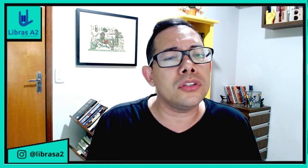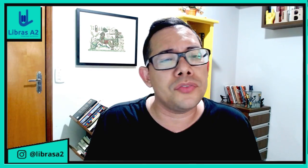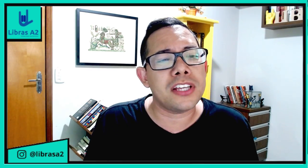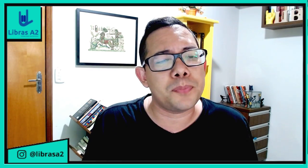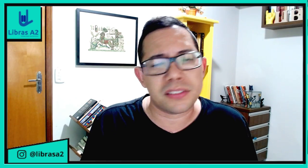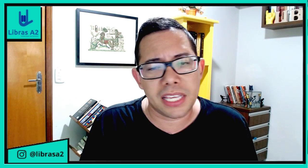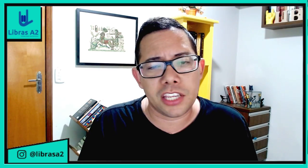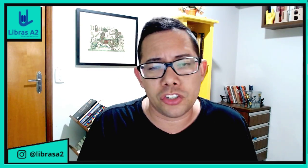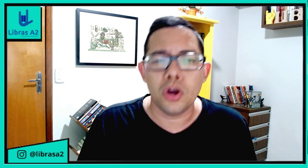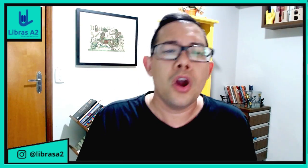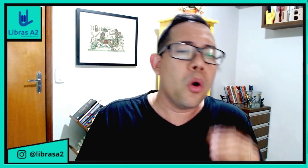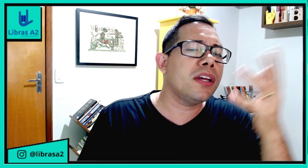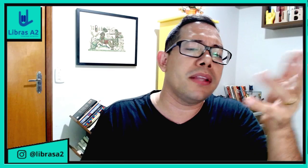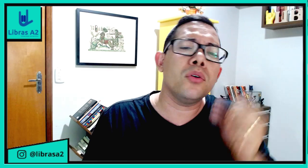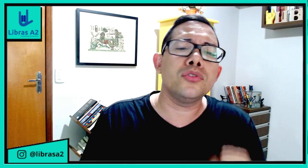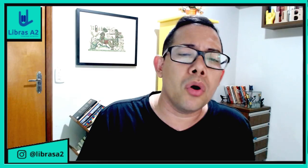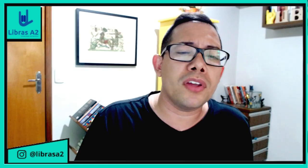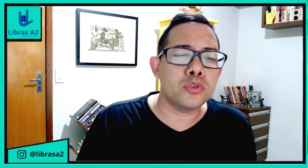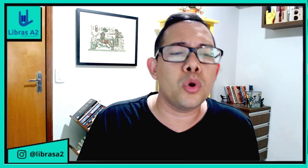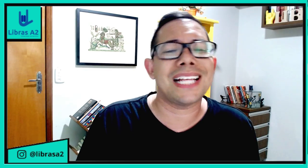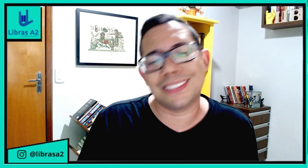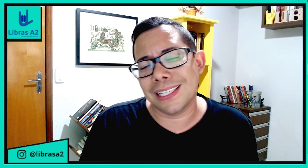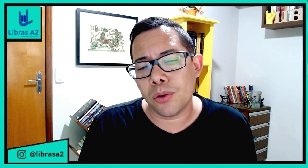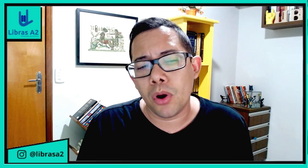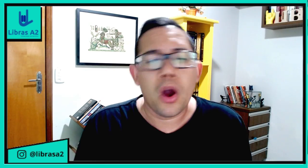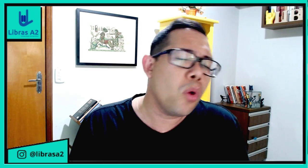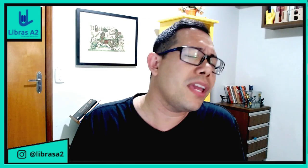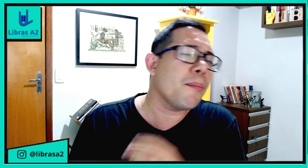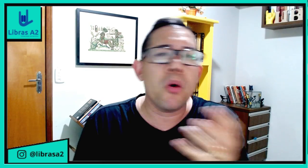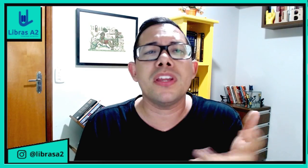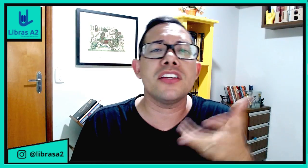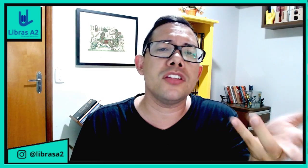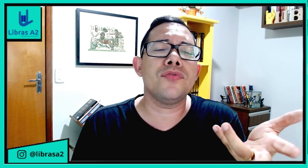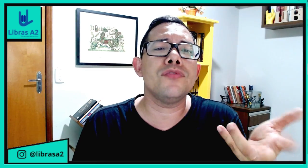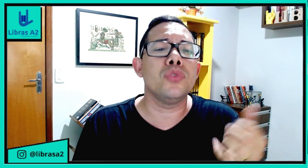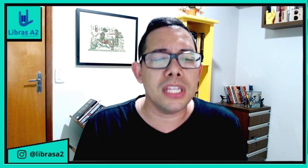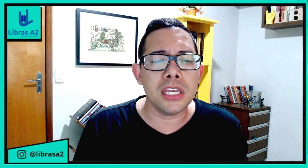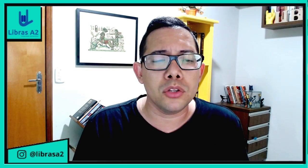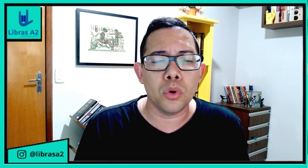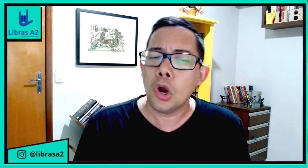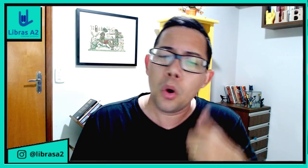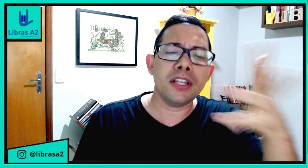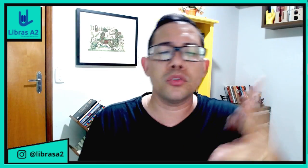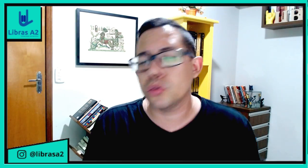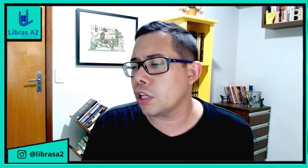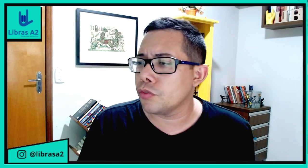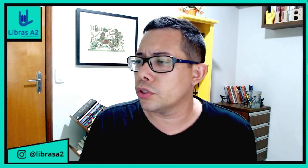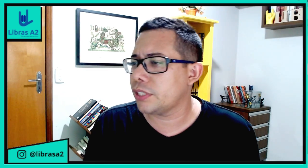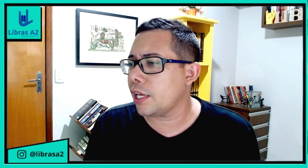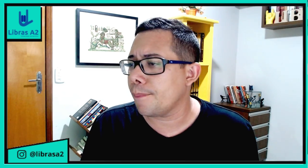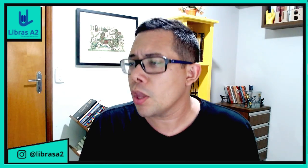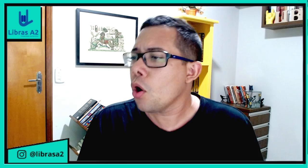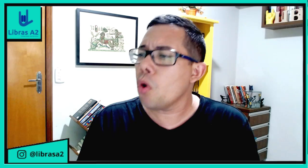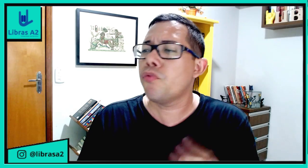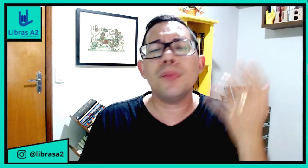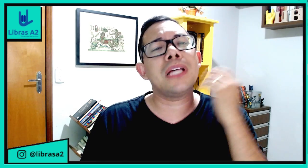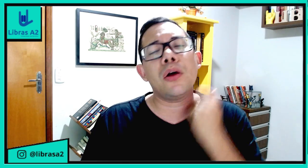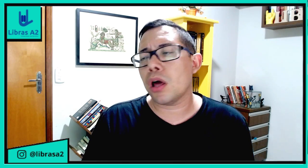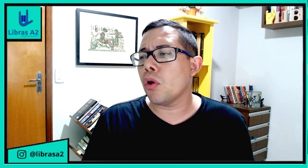ponto Deus se faz presente ou que Deus ouve a sua oração ou que é bom que a gente vive unido ou que Deus cuida de você ou Vamos